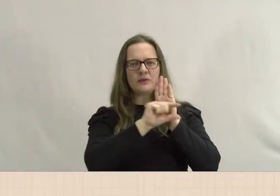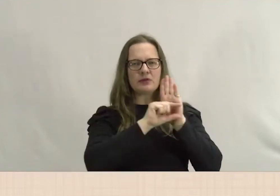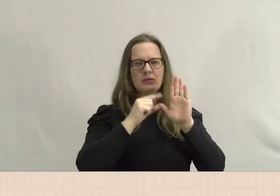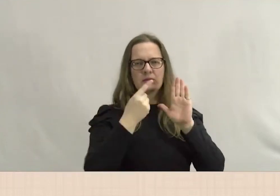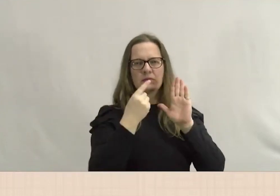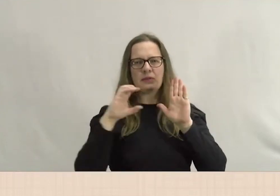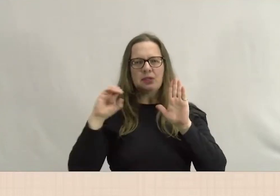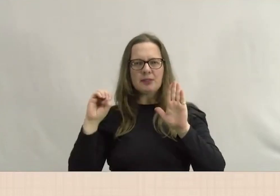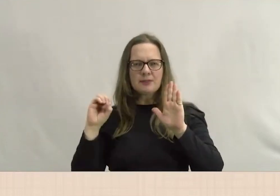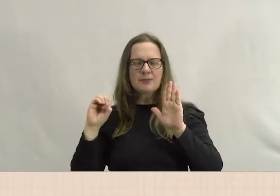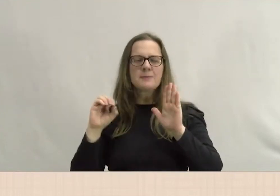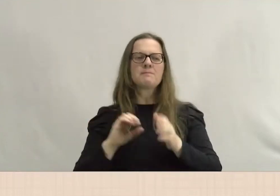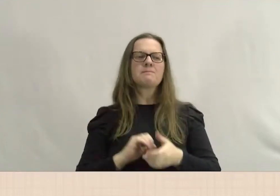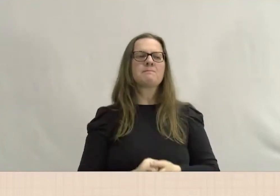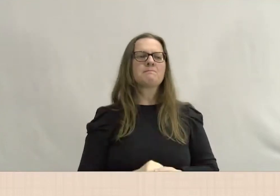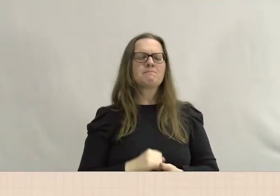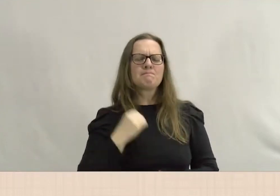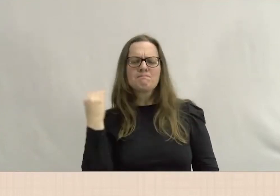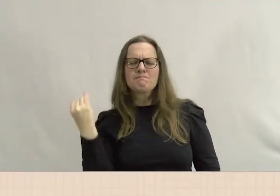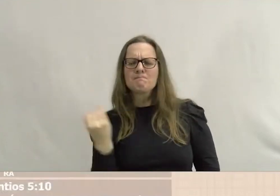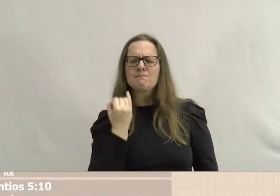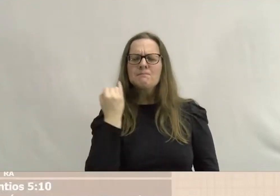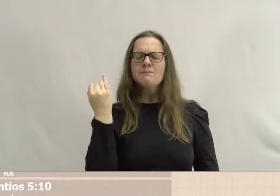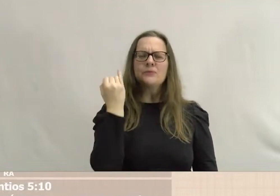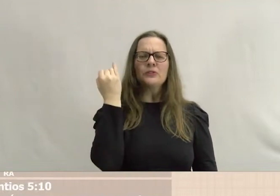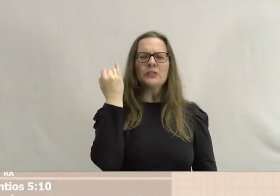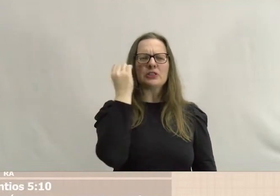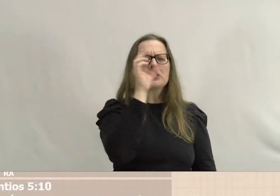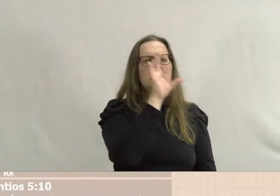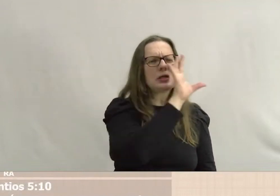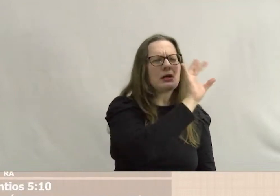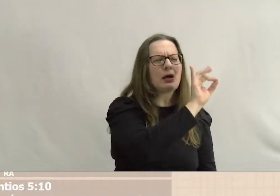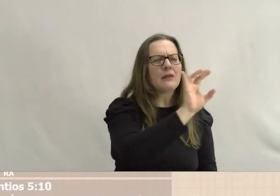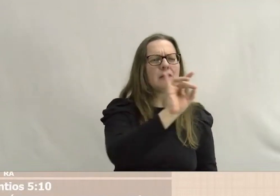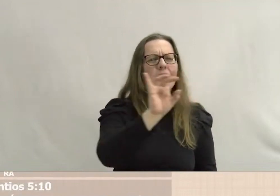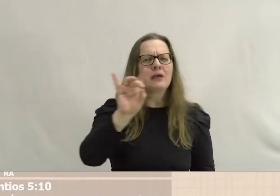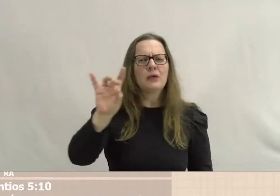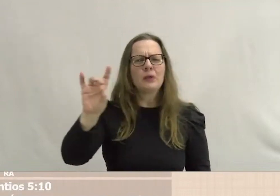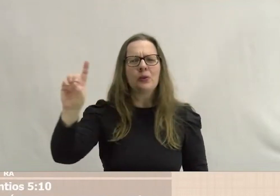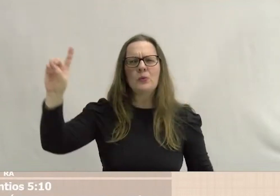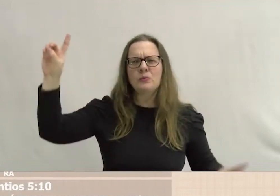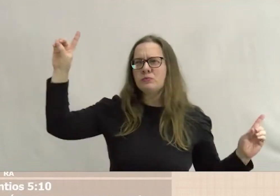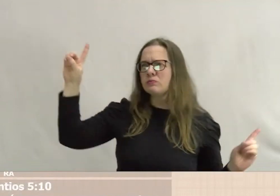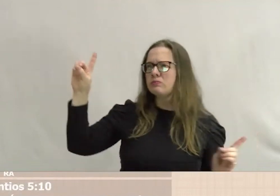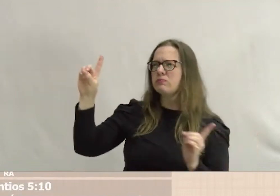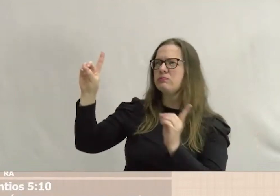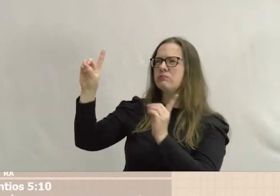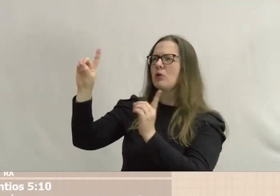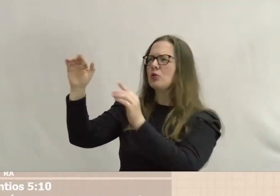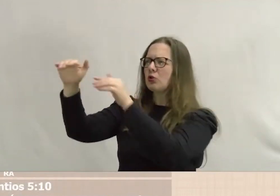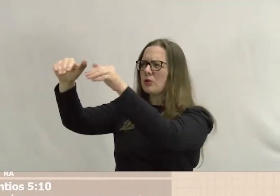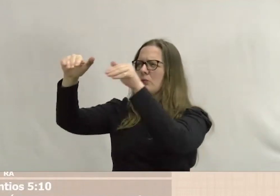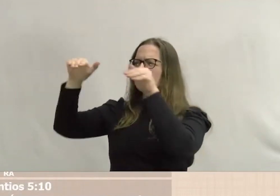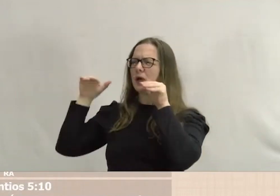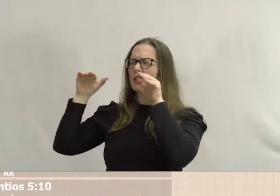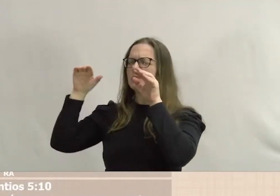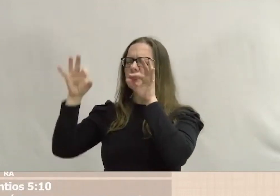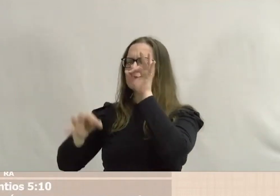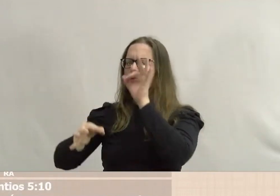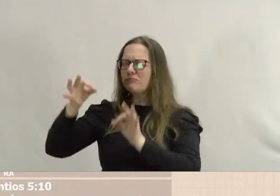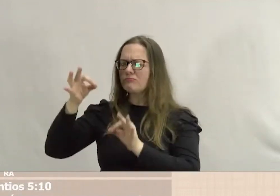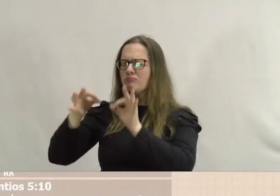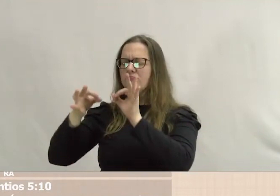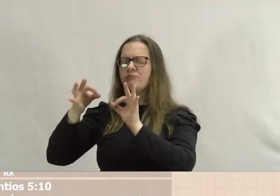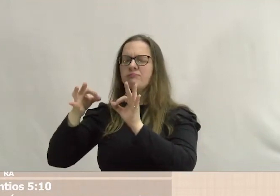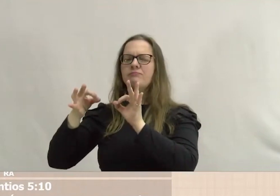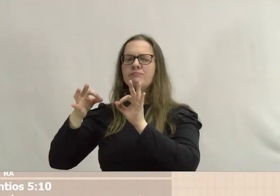Porque importa que todos nós compareçamos perante o tribunal de Cristo, para que cada um receba